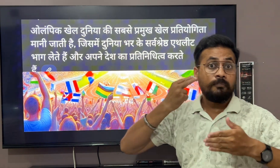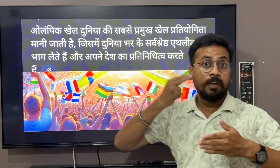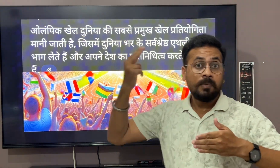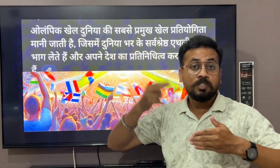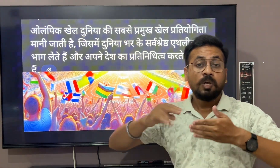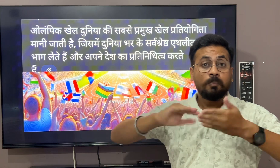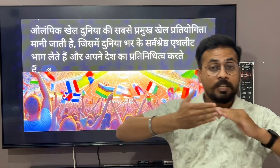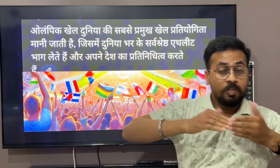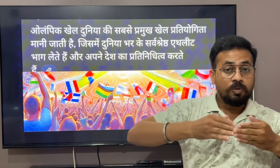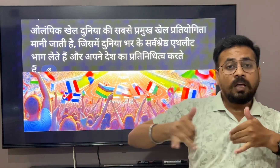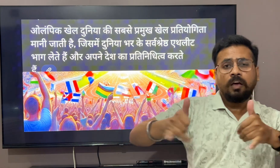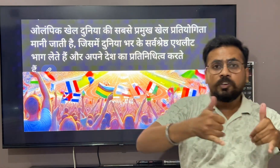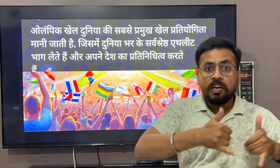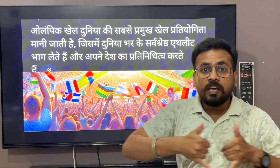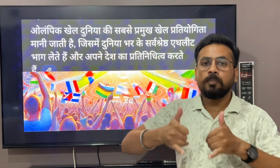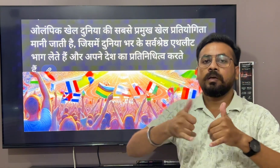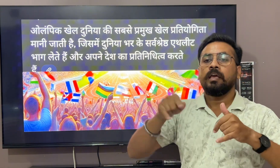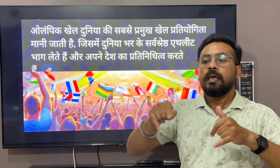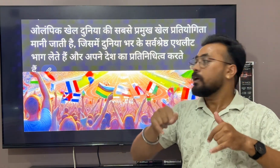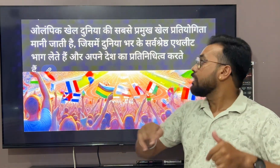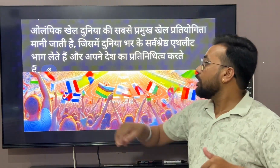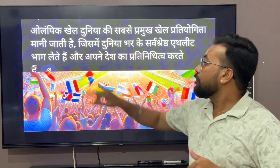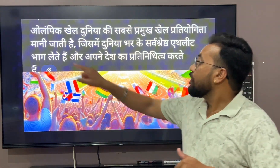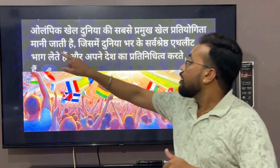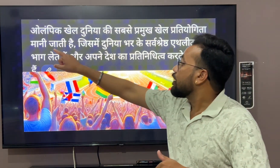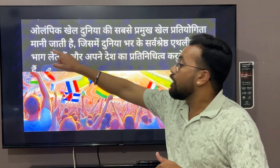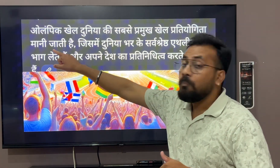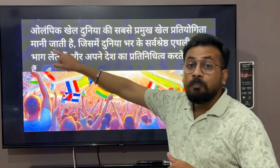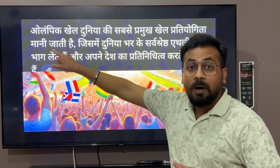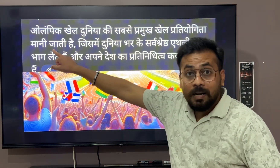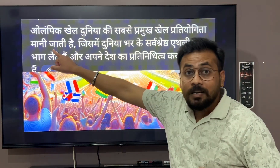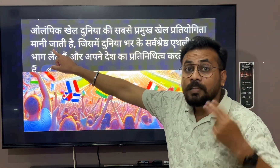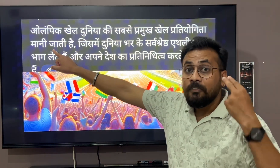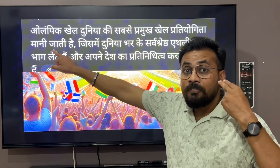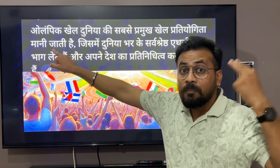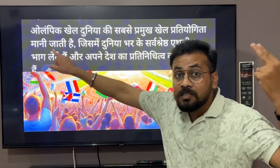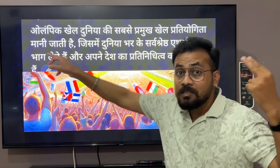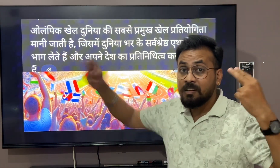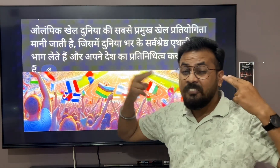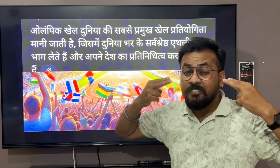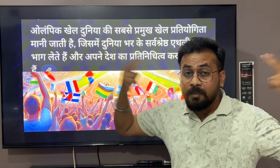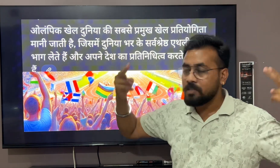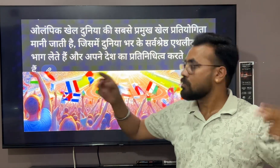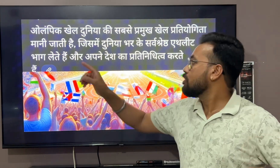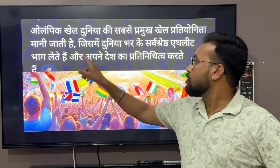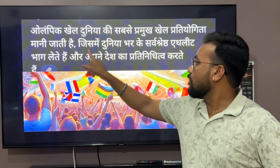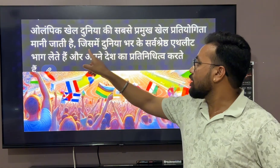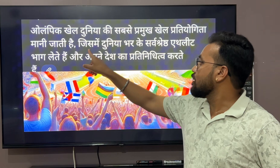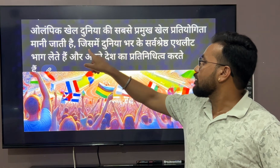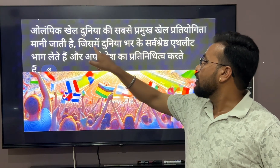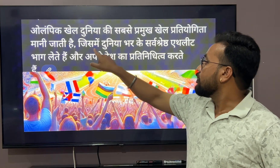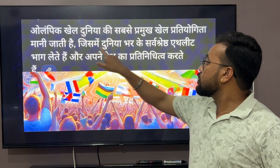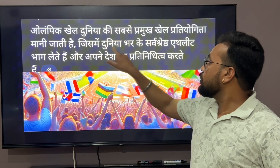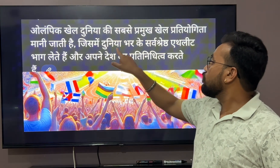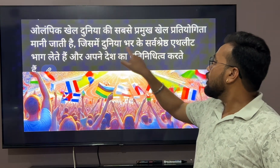फेमस प्रतियोगिता या गेम, ठीक, गेम माना जाता है, फेमस है ना, फेमस माना जाता है, जिसमें दुनिया भर